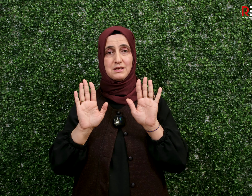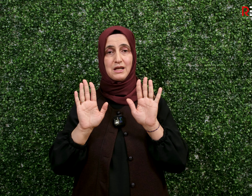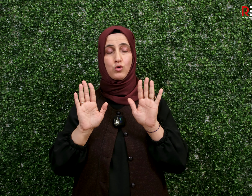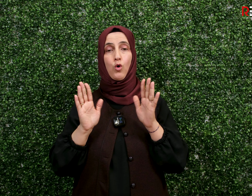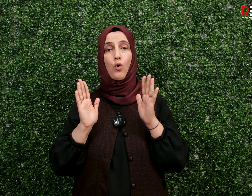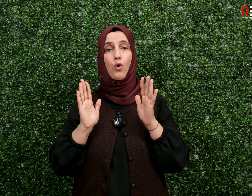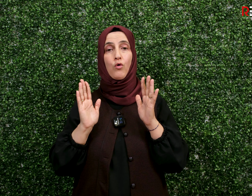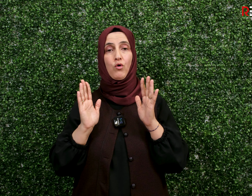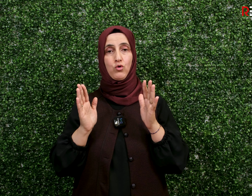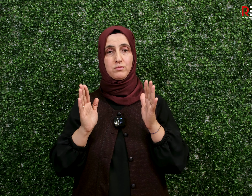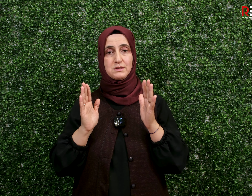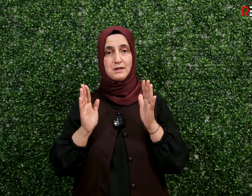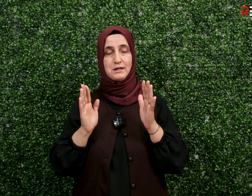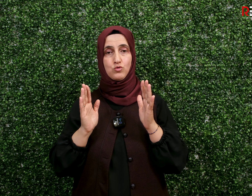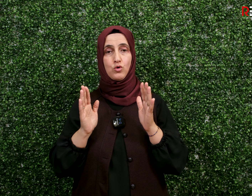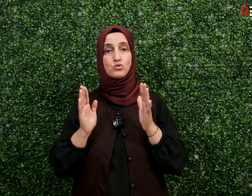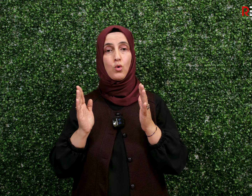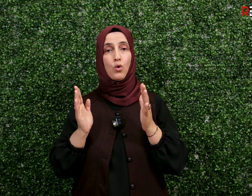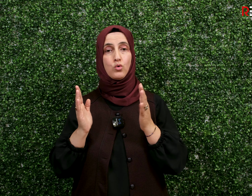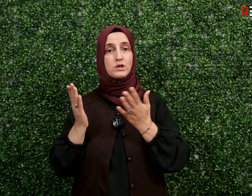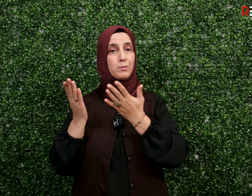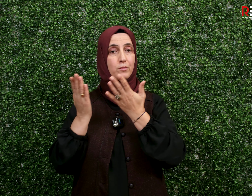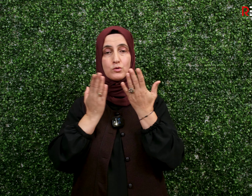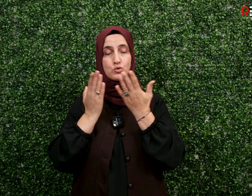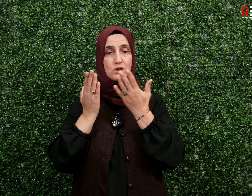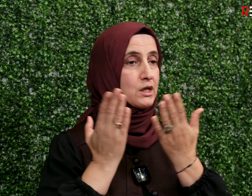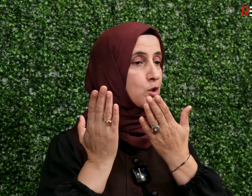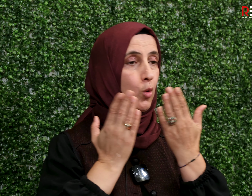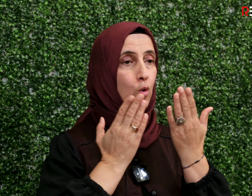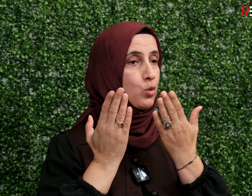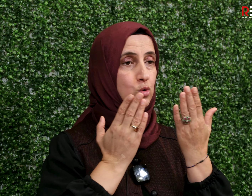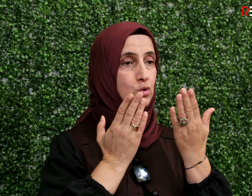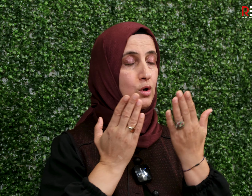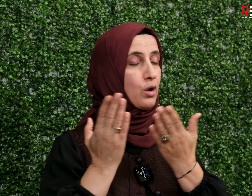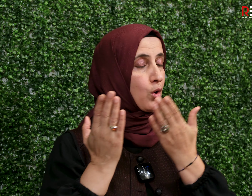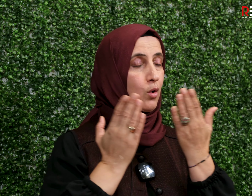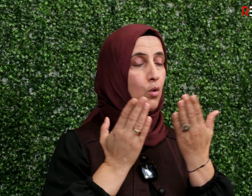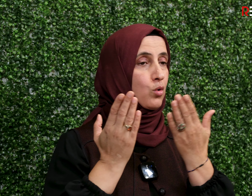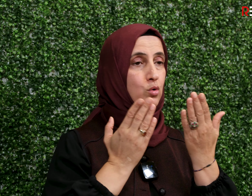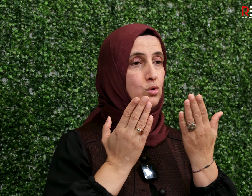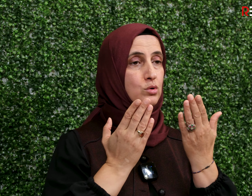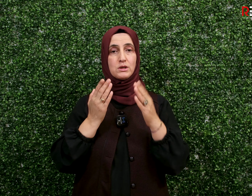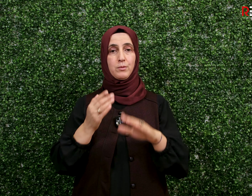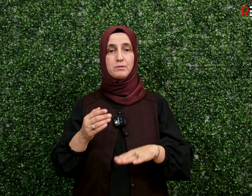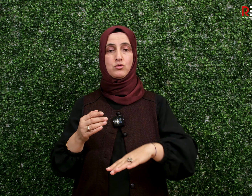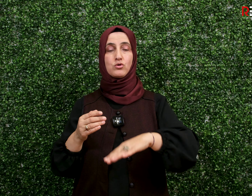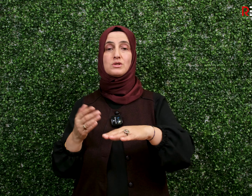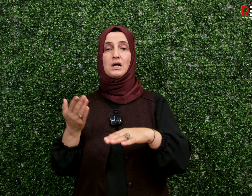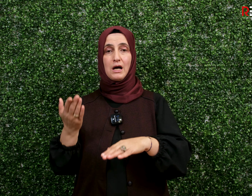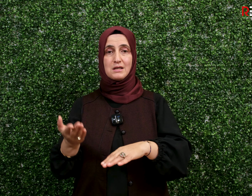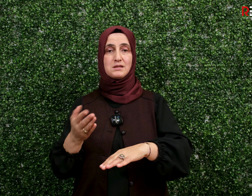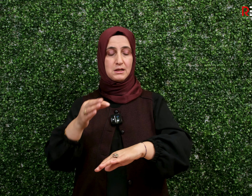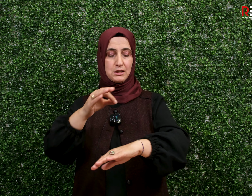gerekiyor. O formatına getiriyoruz. Okul yapıp şu şekilde okul. Okul yapabiliyoruz. Hastaneyi